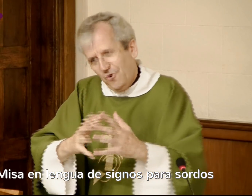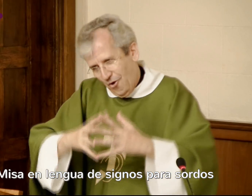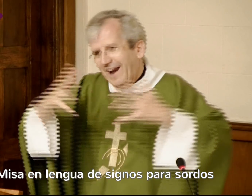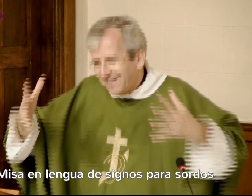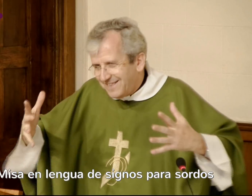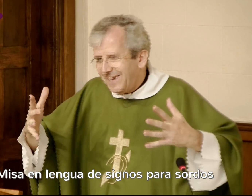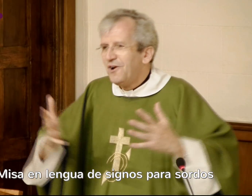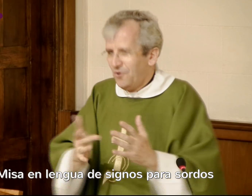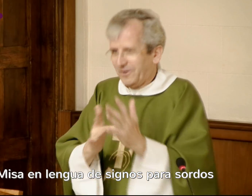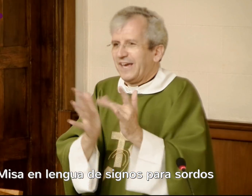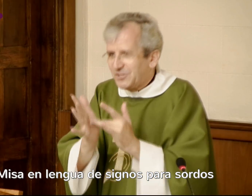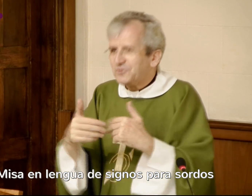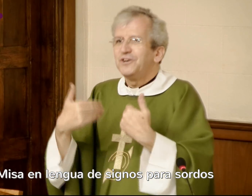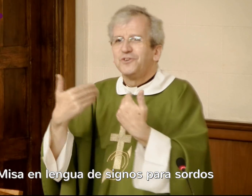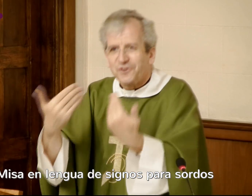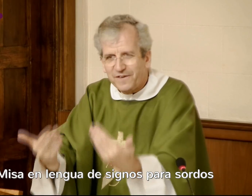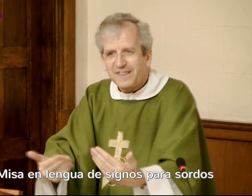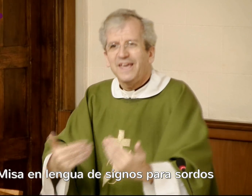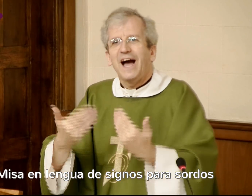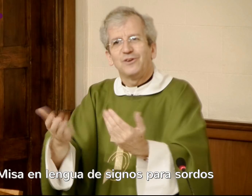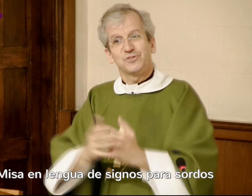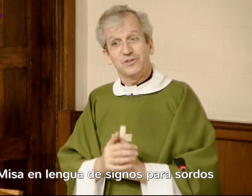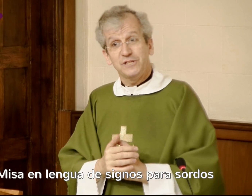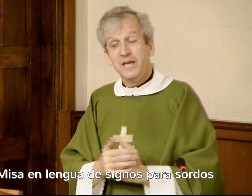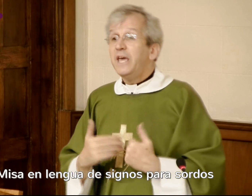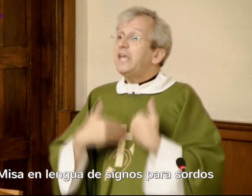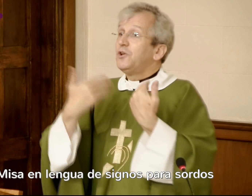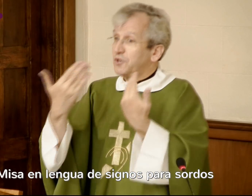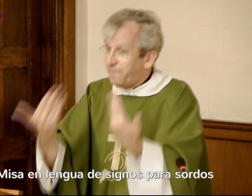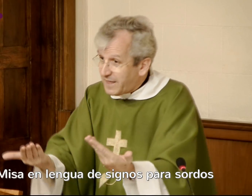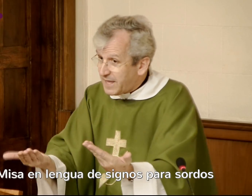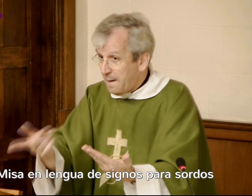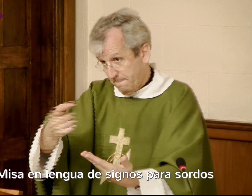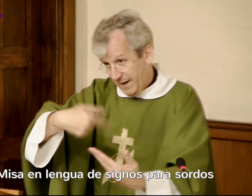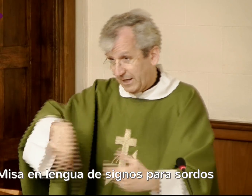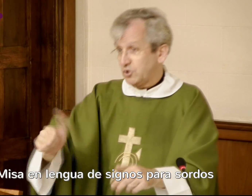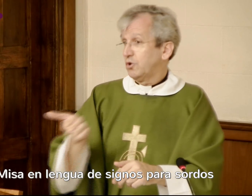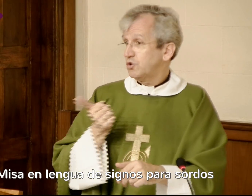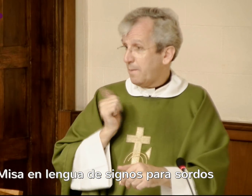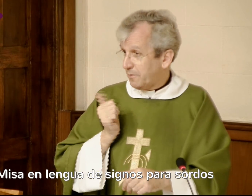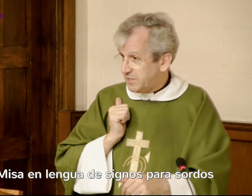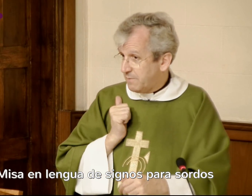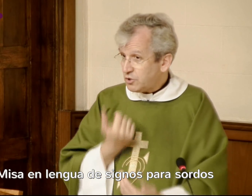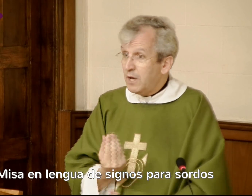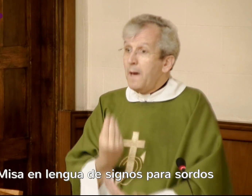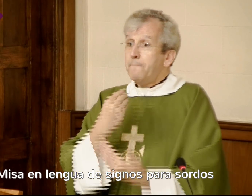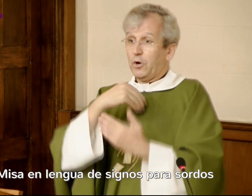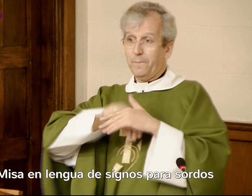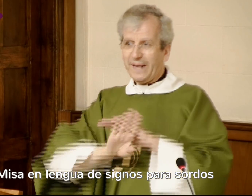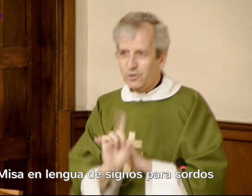lo grande, lo que Jesús nos ofrece a nosotros. Y nos ofrece para que nosotros lo aprovechemos, pero no para que nos